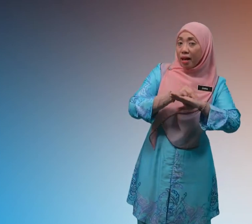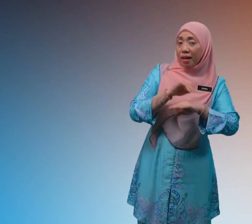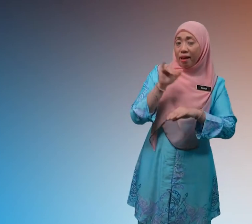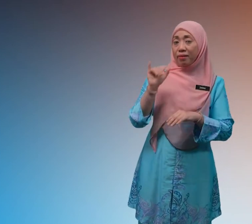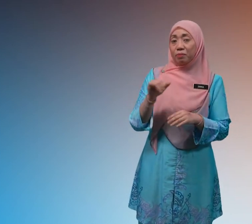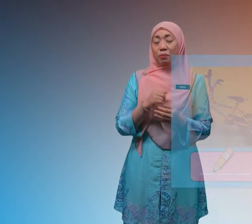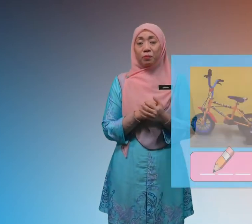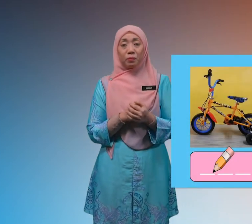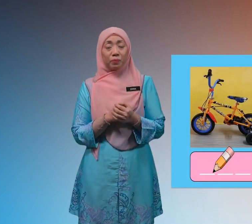ya.